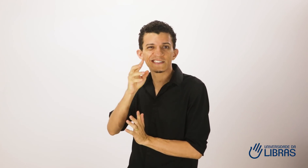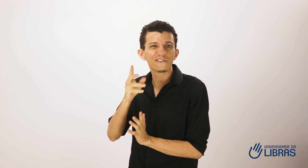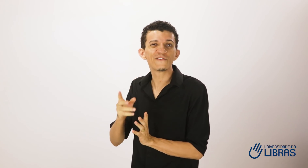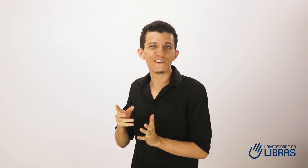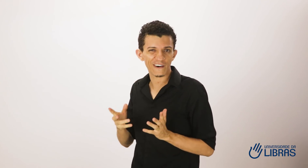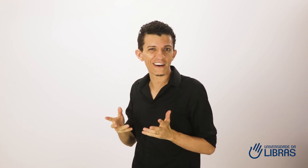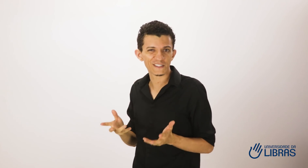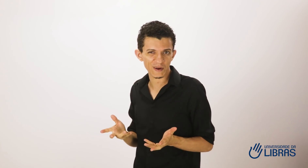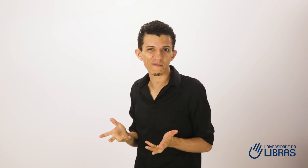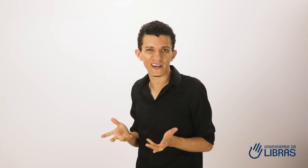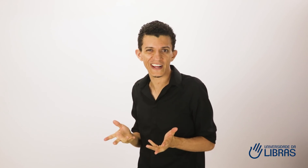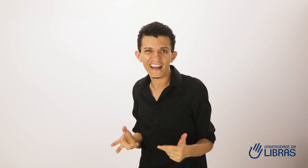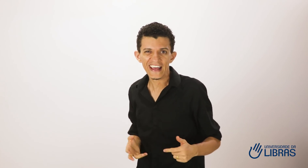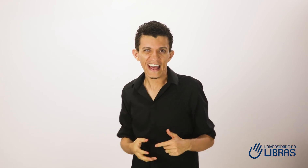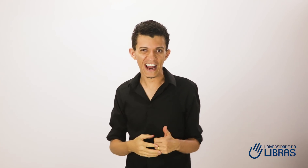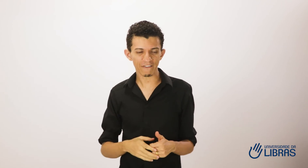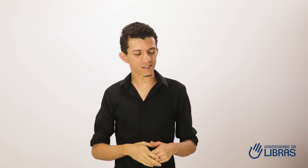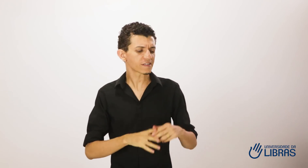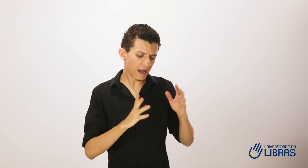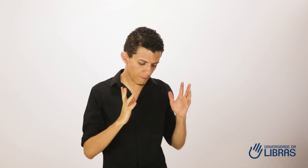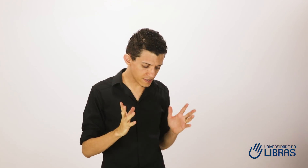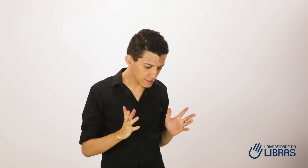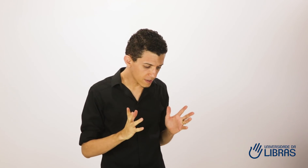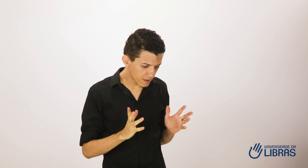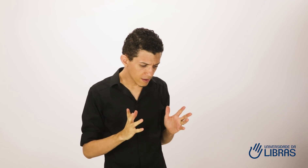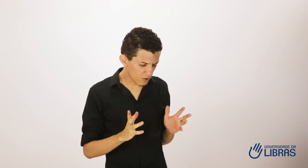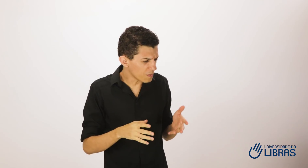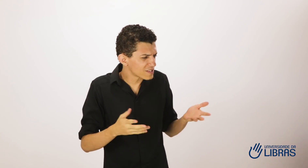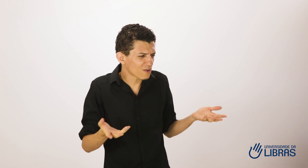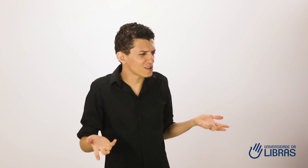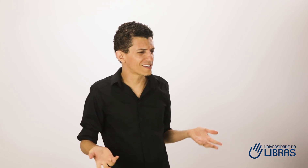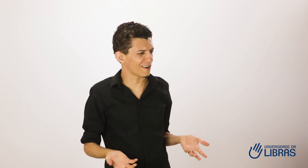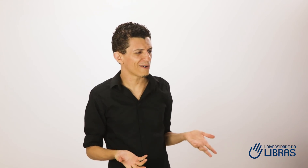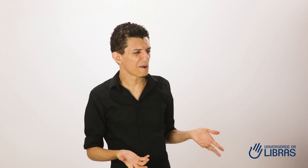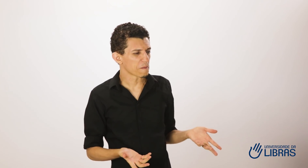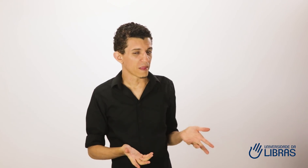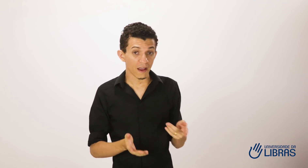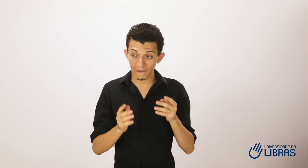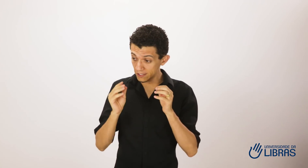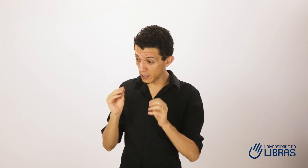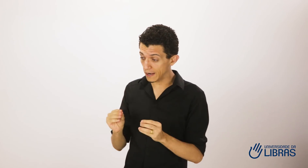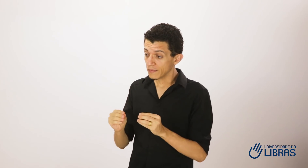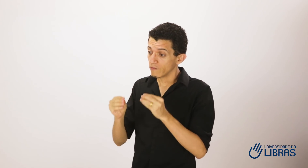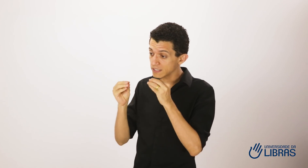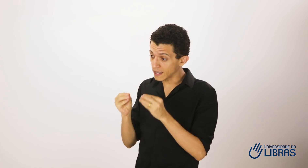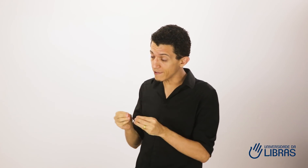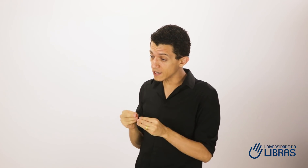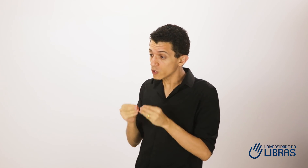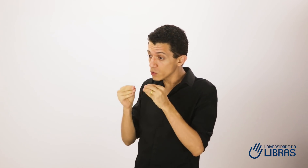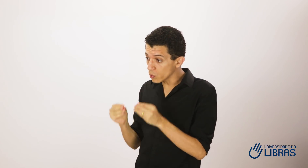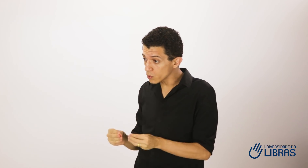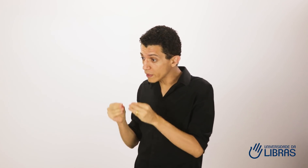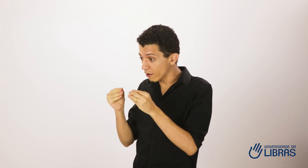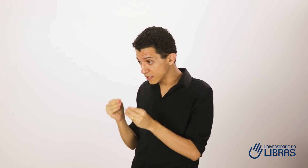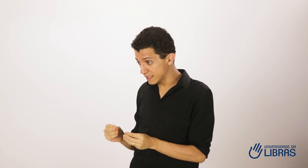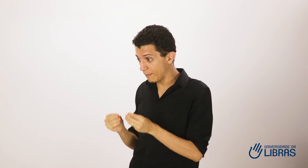Imagina um filho falando isso para a mãe, né? Ela falou assim, tá, mas como assim condição? Eu falei assim, olha, você tem que fazer tudo o que eu disser para